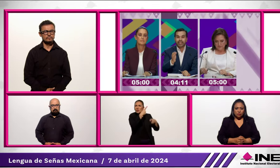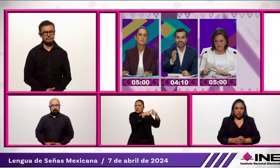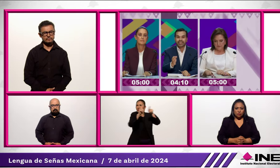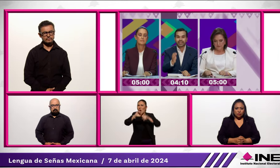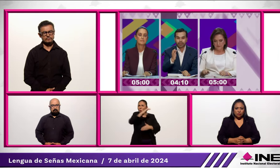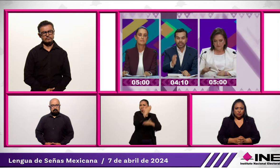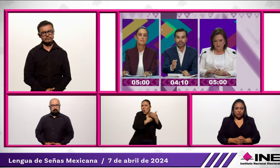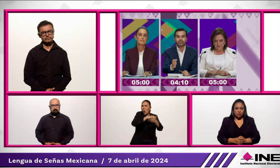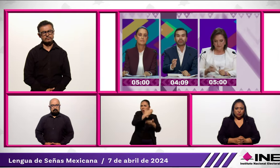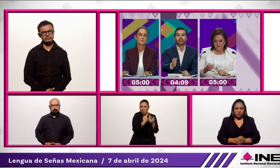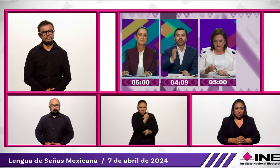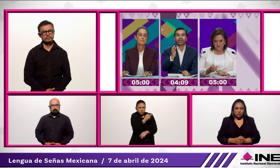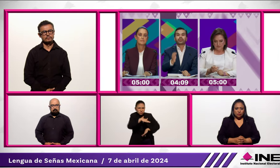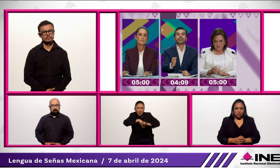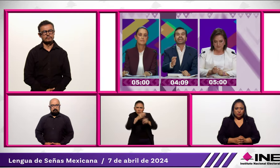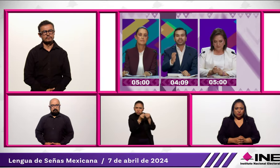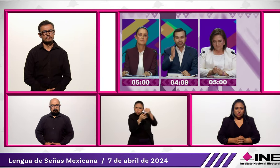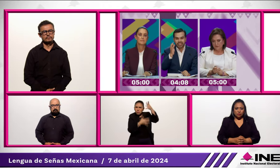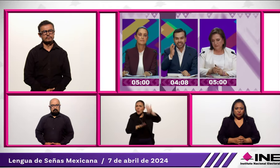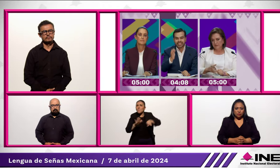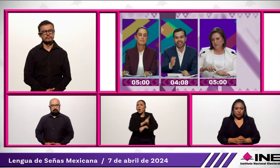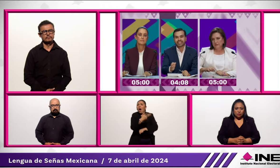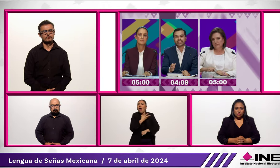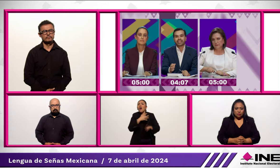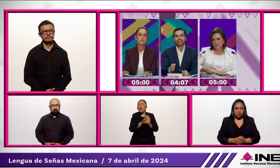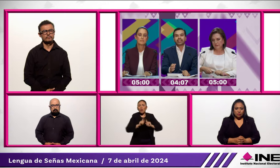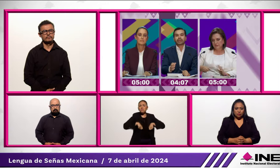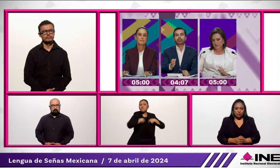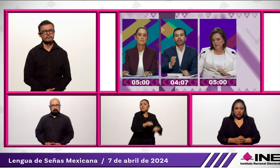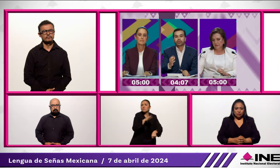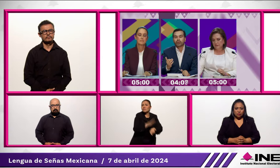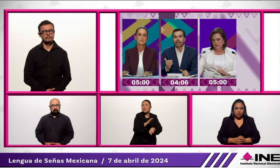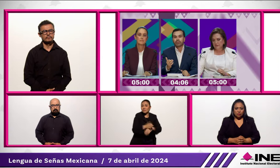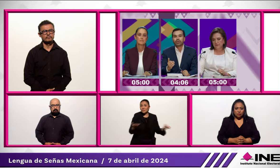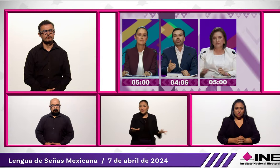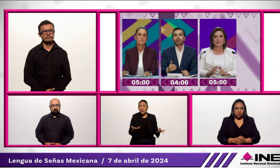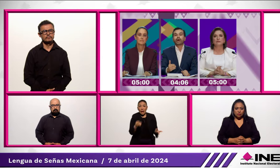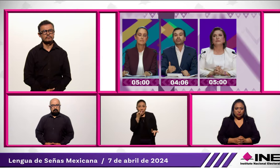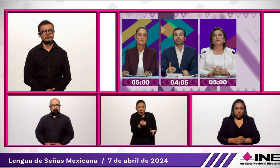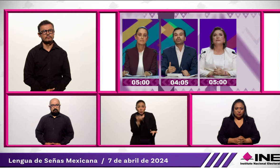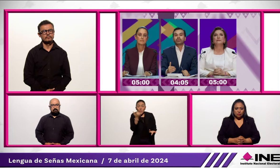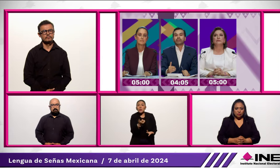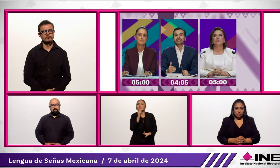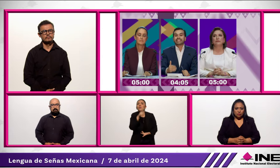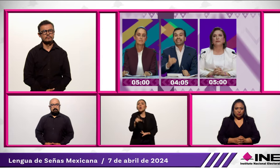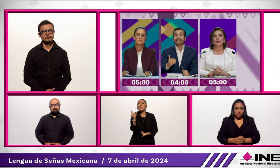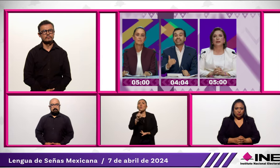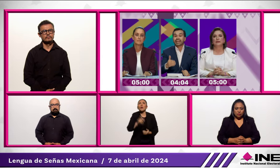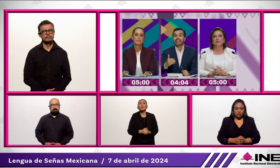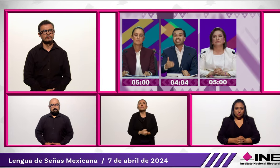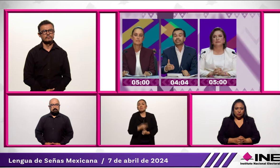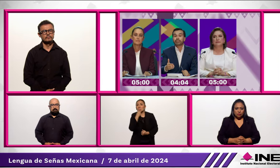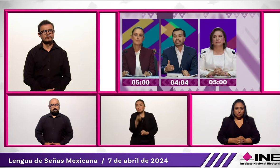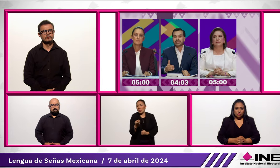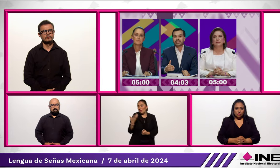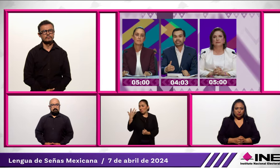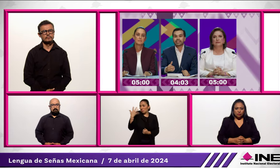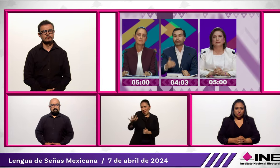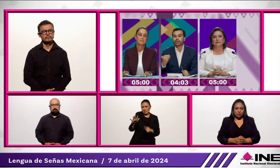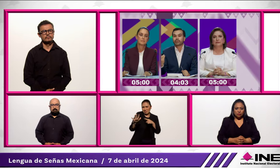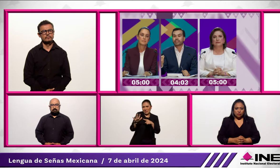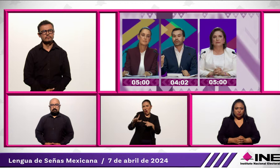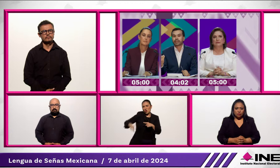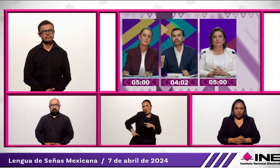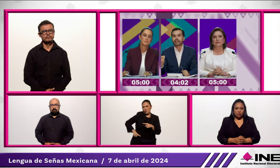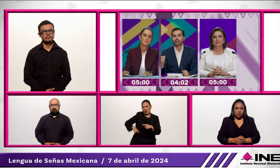o más de una decena de contratos por adjudicación directa. Y por el otro lado, cuando las 7 de cada 10 dependencias